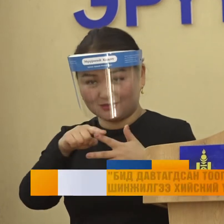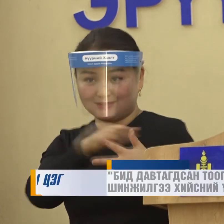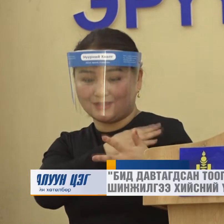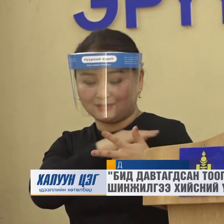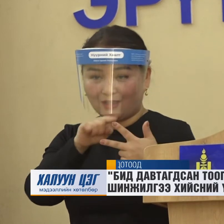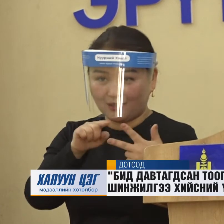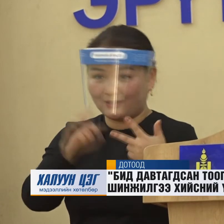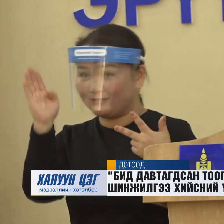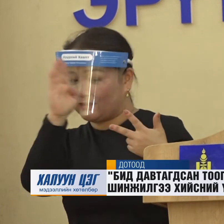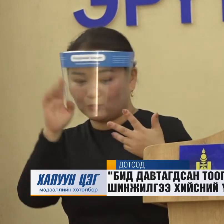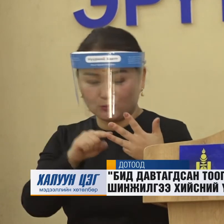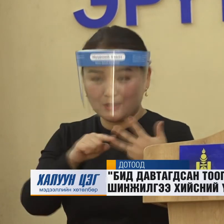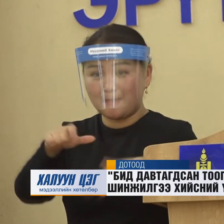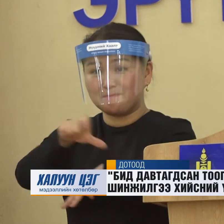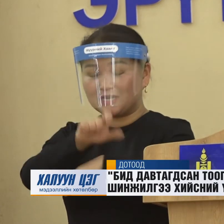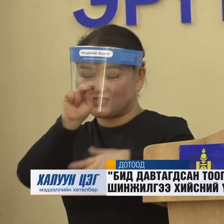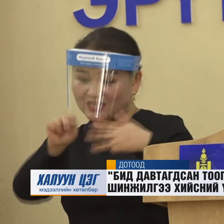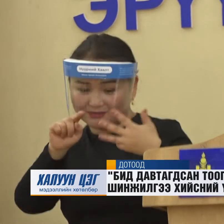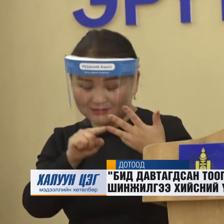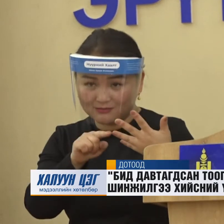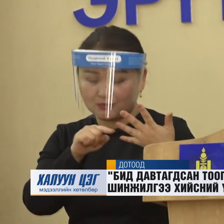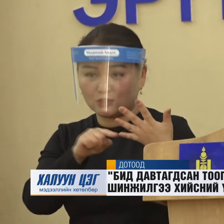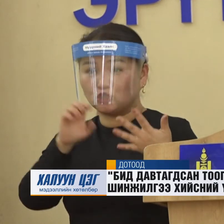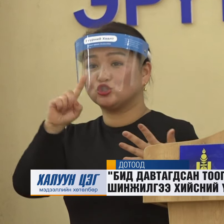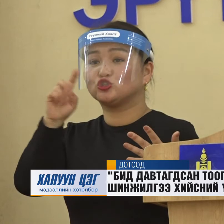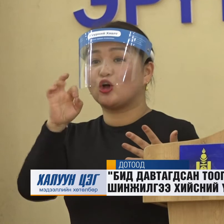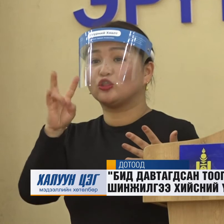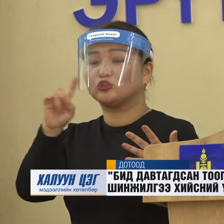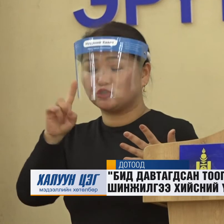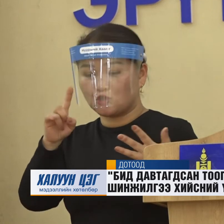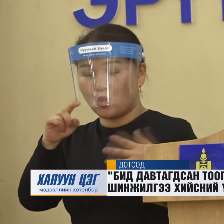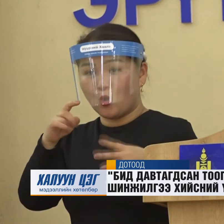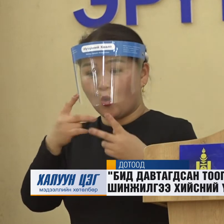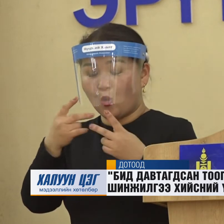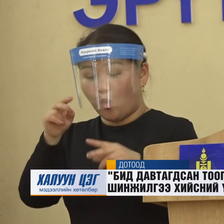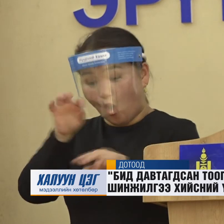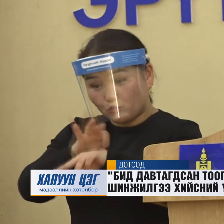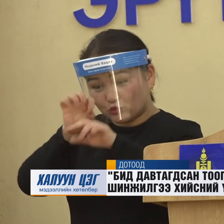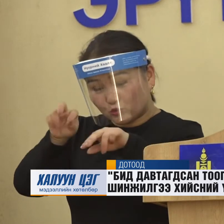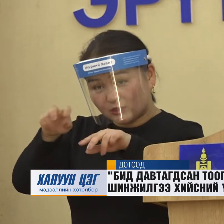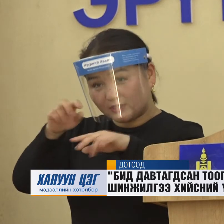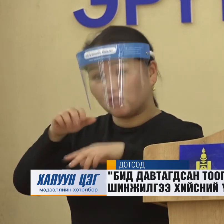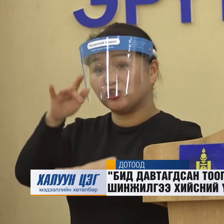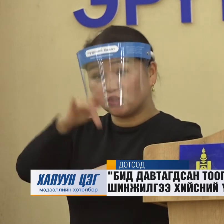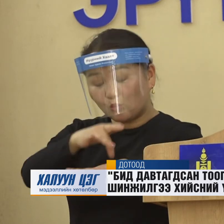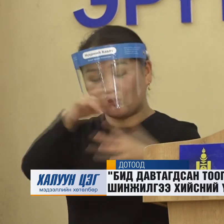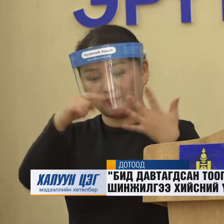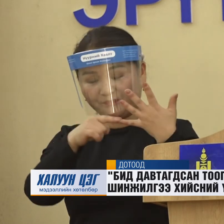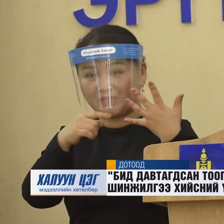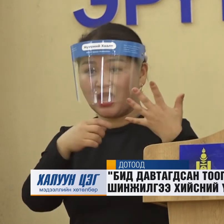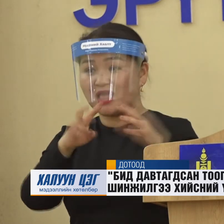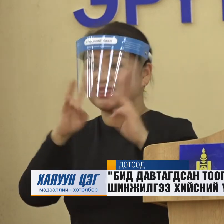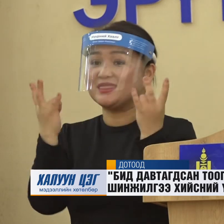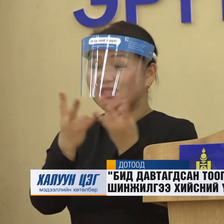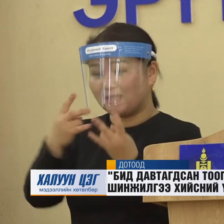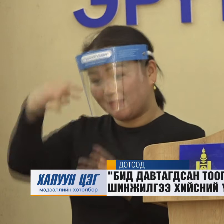газар, мэрэгжлийн хяналтын ерөнхий газар, зоонозын өвчин судлалын үндэсний төв, за нийгмийн эрүүл мэндийн үндэсний